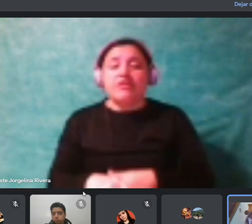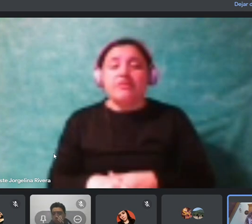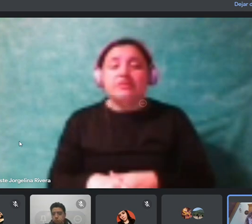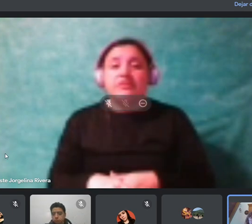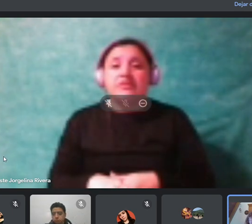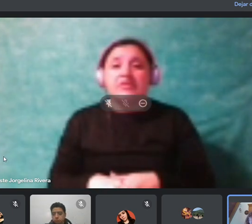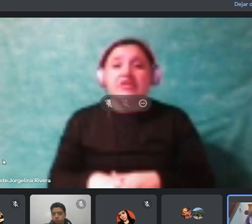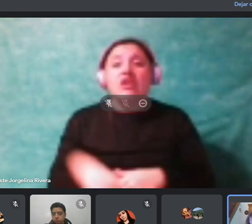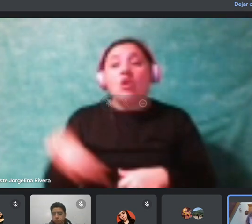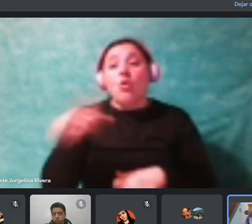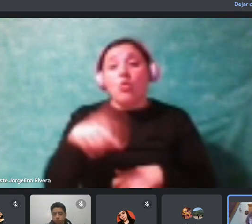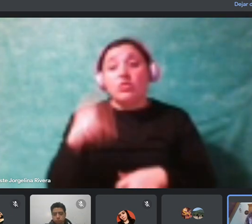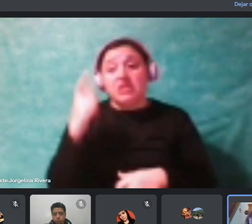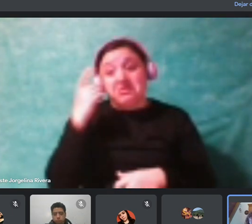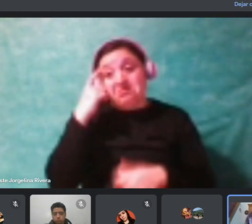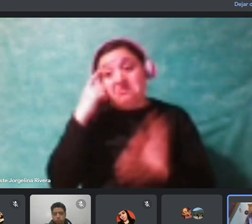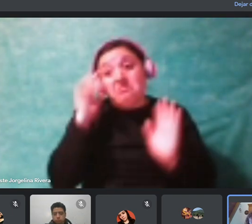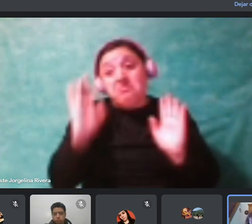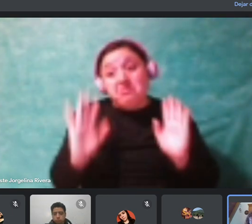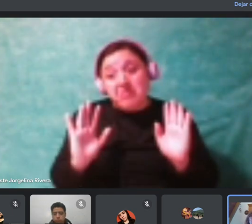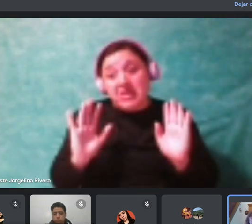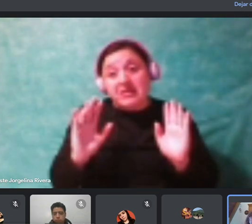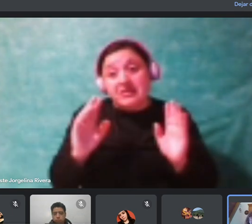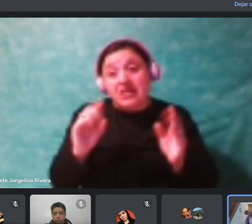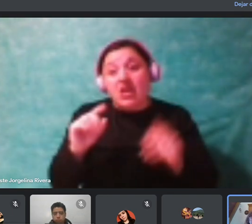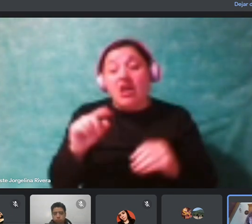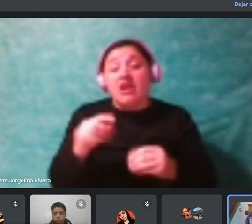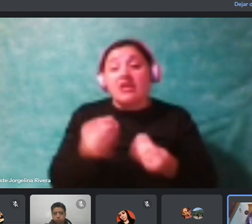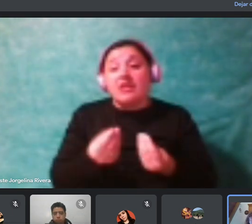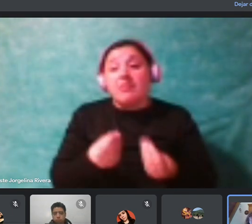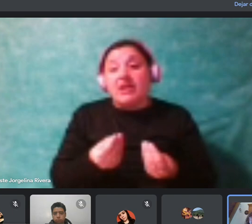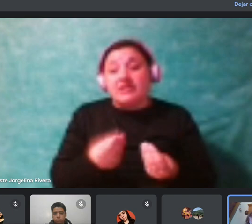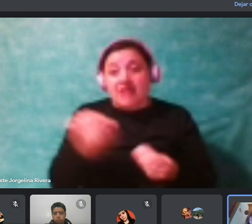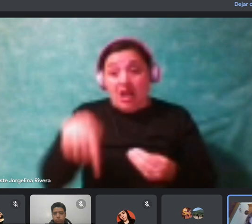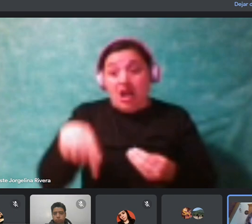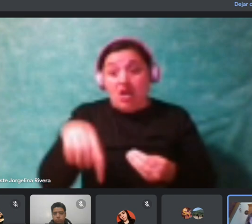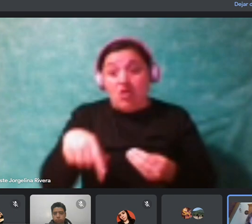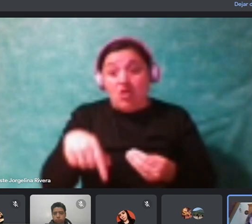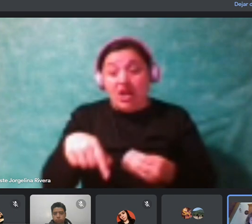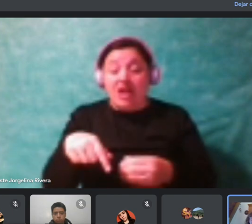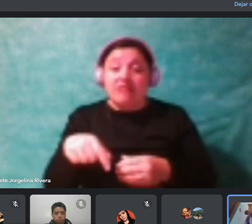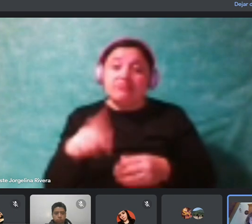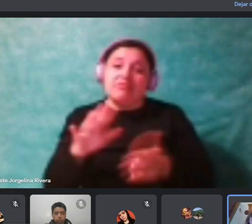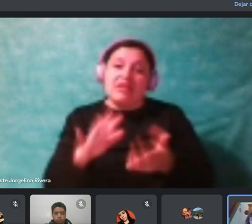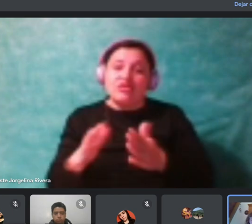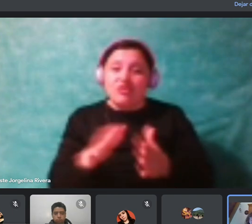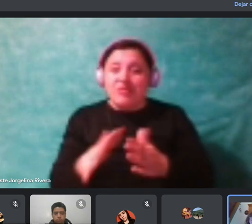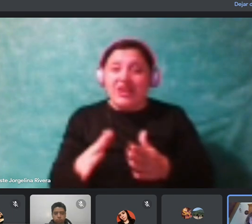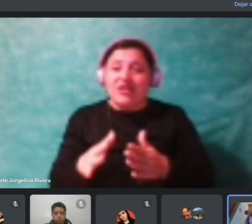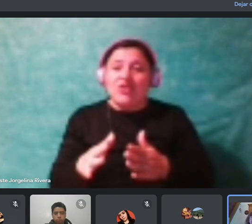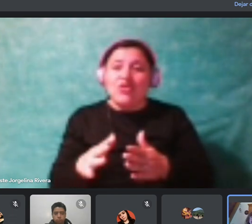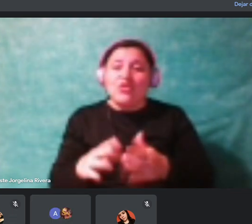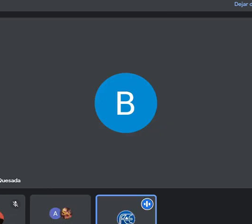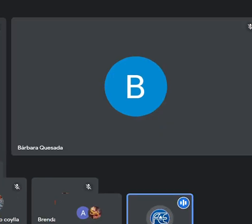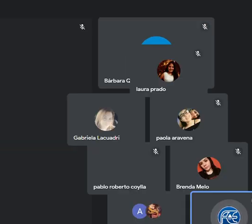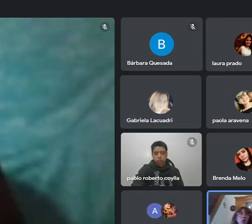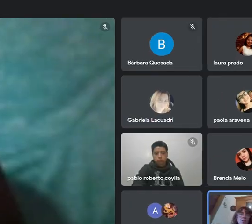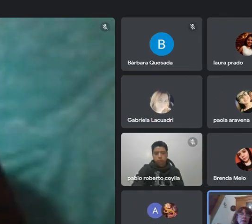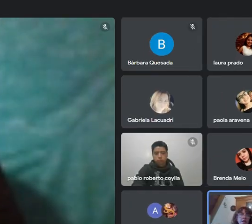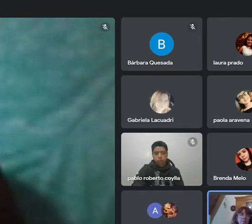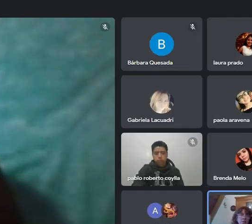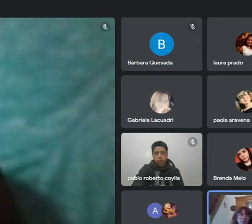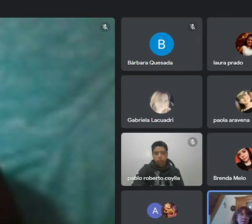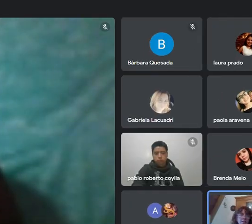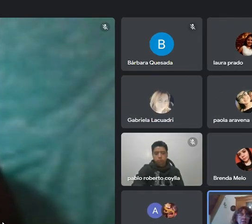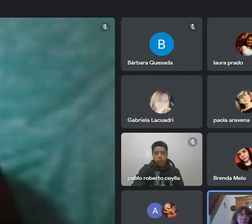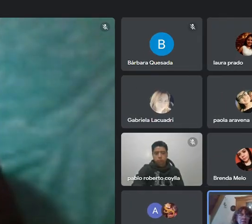parece, podemos hacer esto, ¿sí? Tomamos, como vamos trabajando, lo vamos trabajando acá en clase y lo vamos